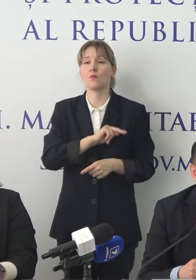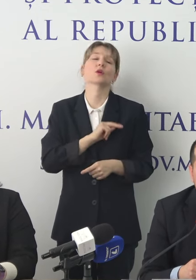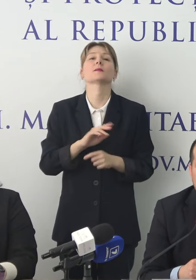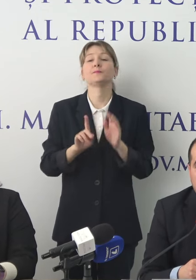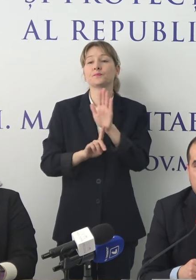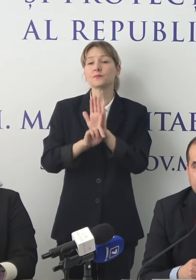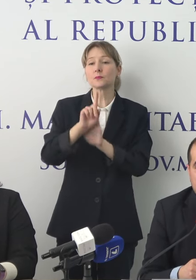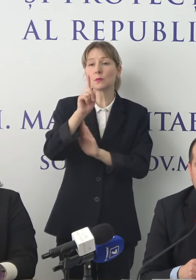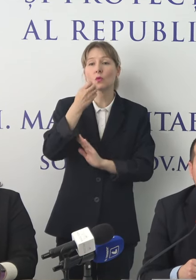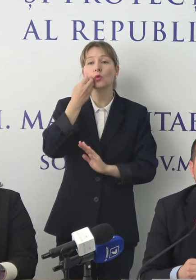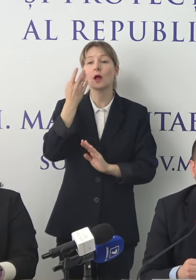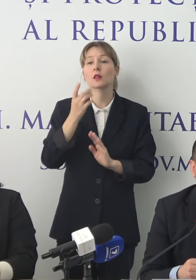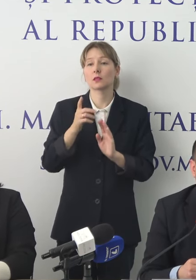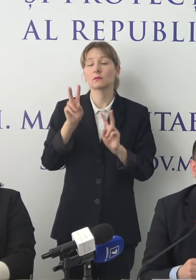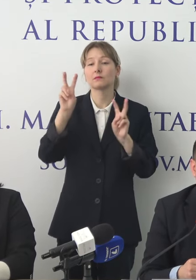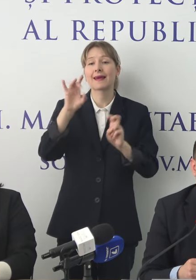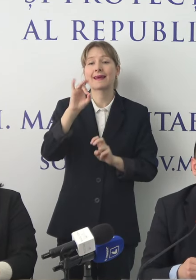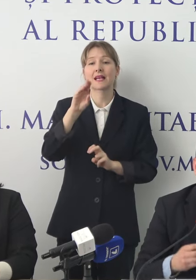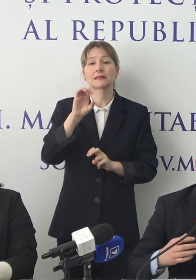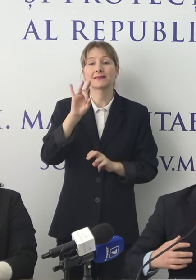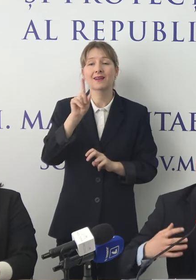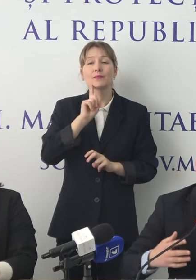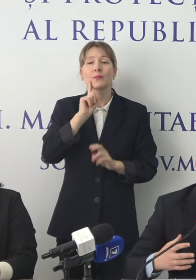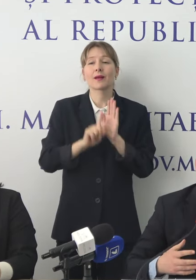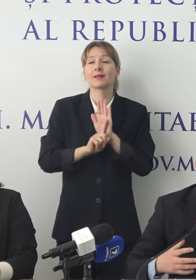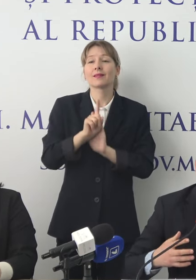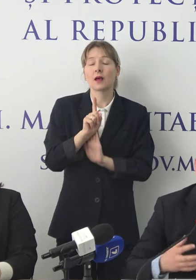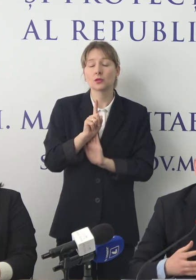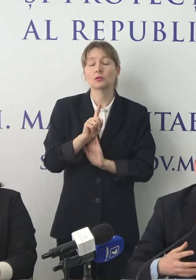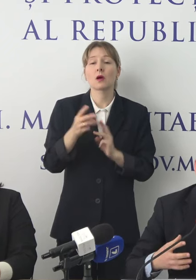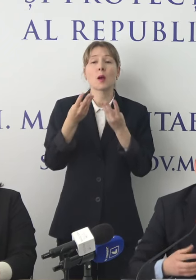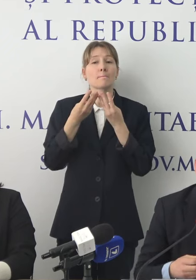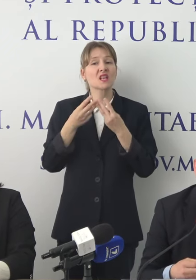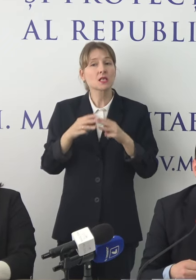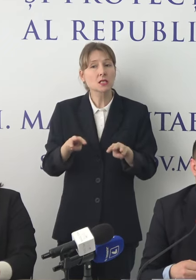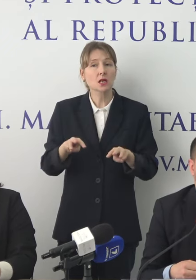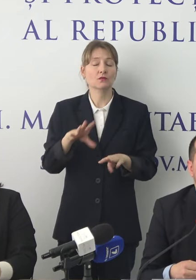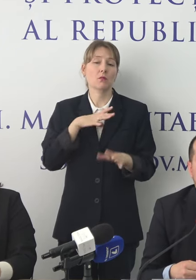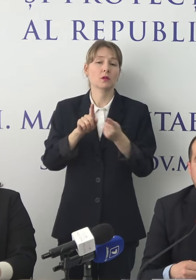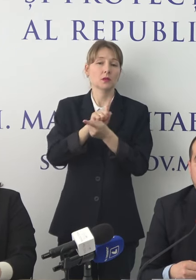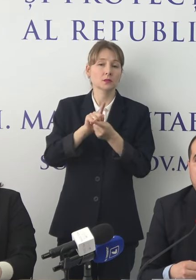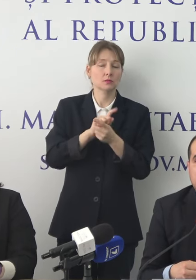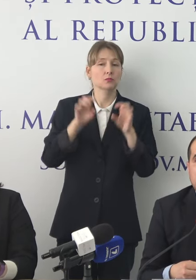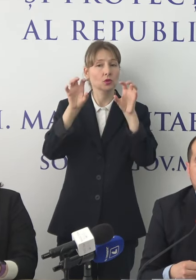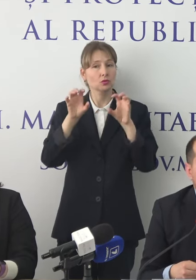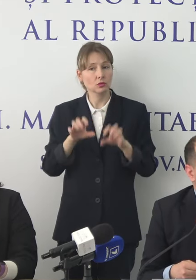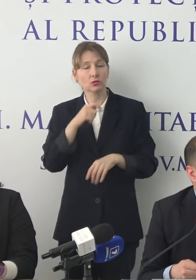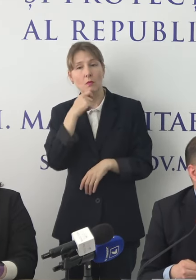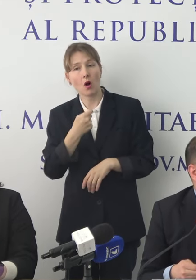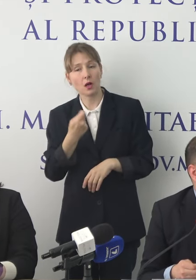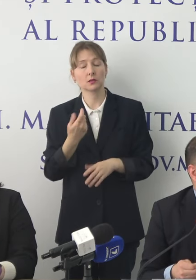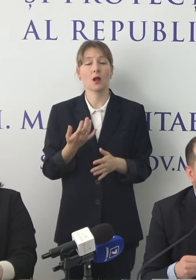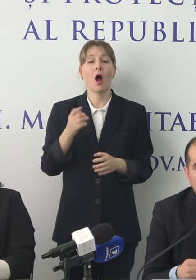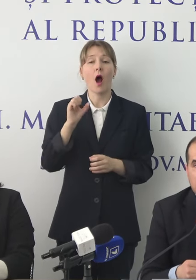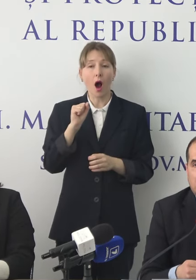începând înainte de reforma Restart, sistemul era foarte fragmentar. Ministerul făcea politici, legi, iar la nivel de raion,